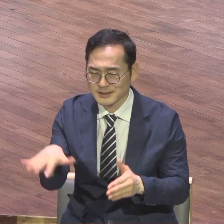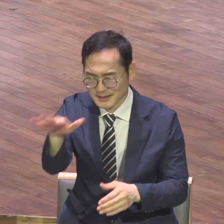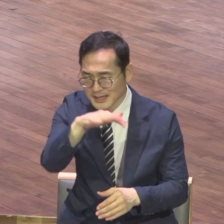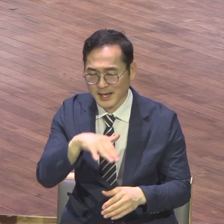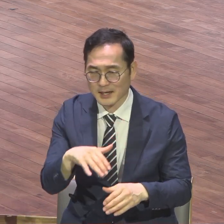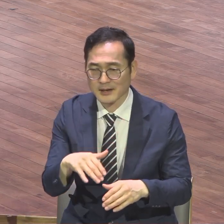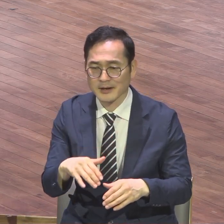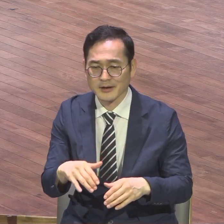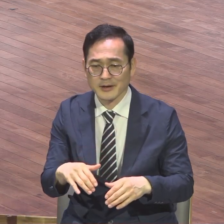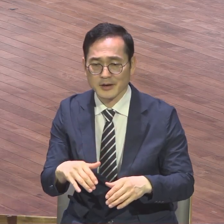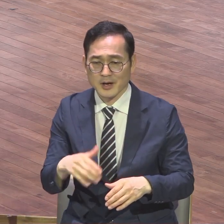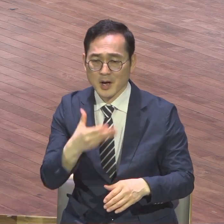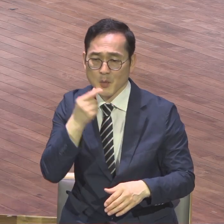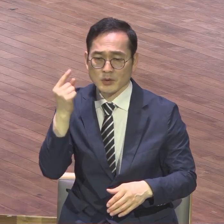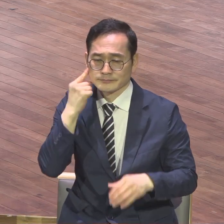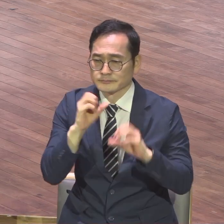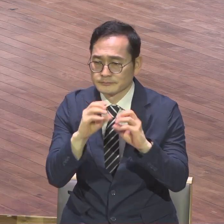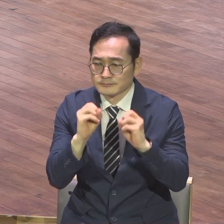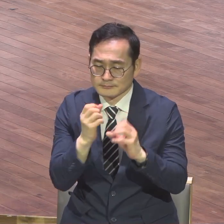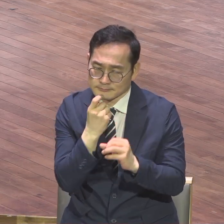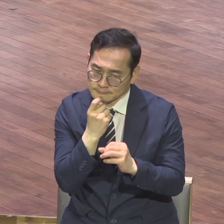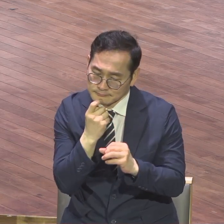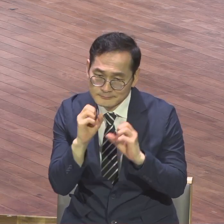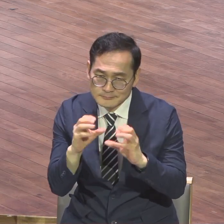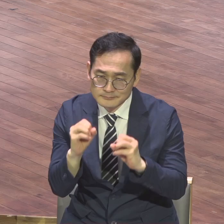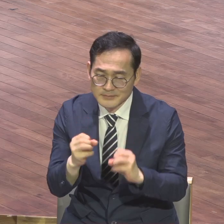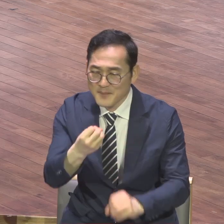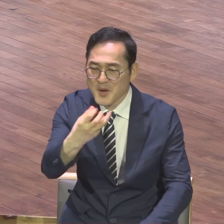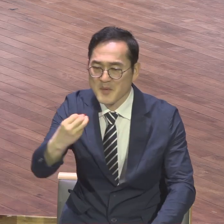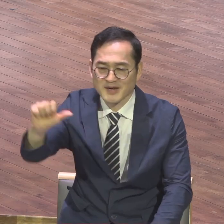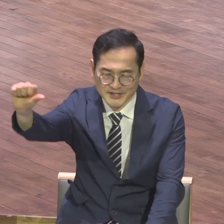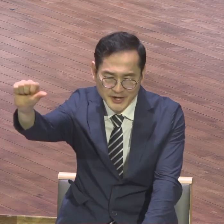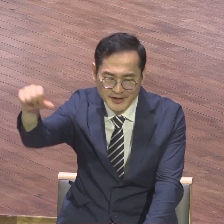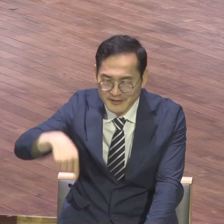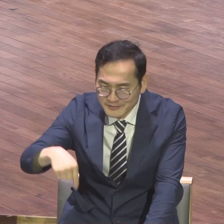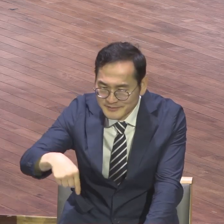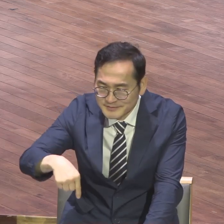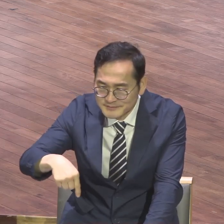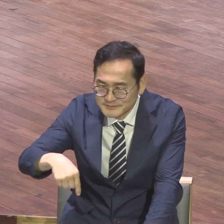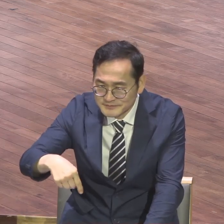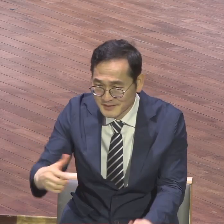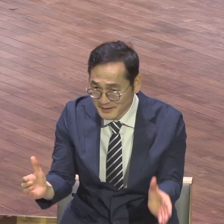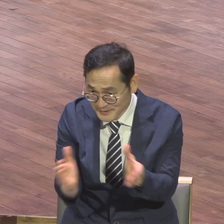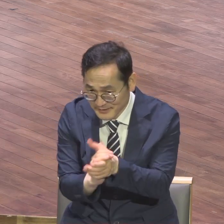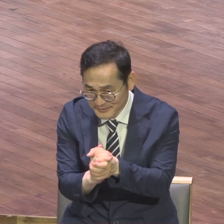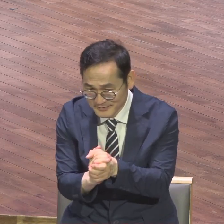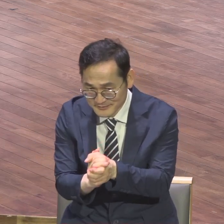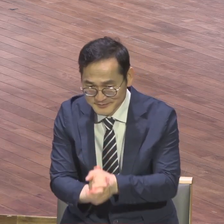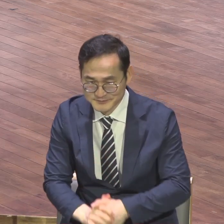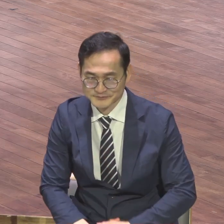족속으로 여기에 포커스 맞춰서 나가는 영교회, 별 다섯 개짜리 영교회.